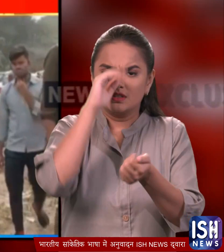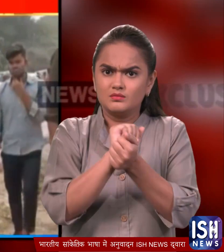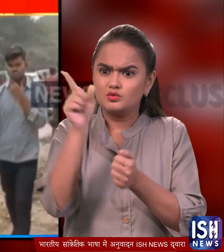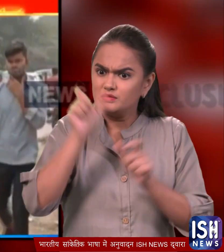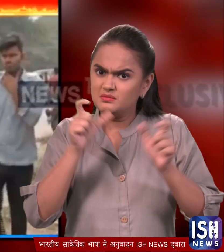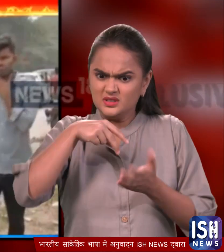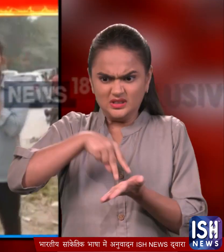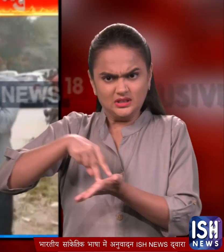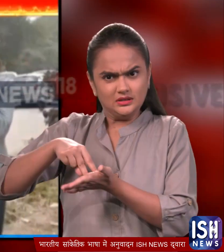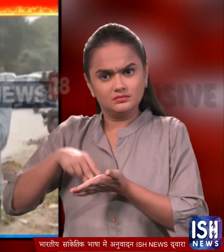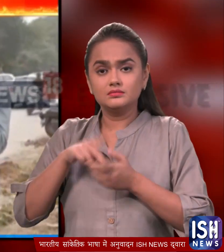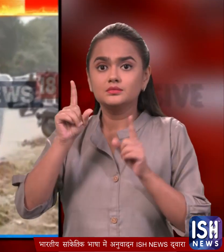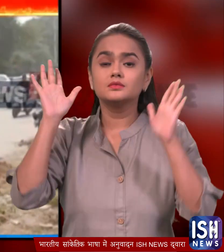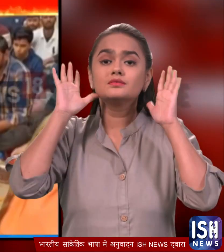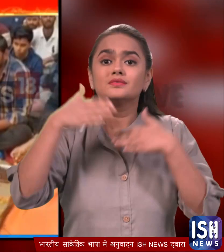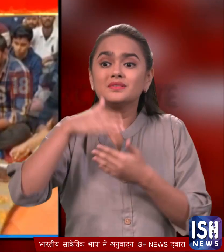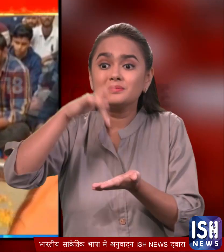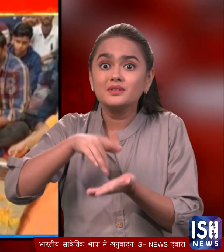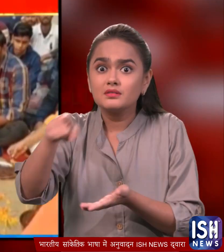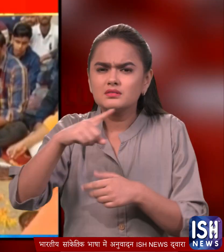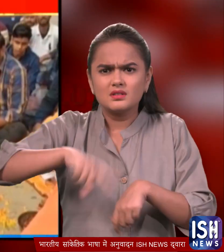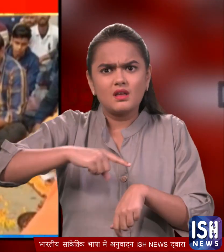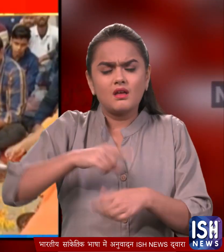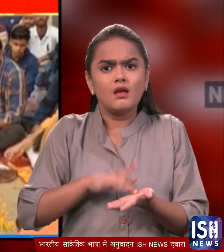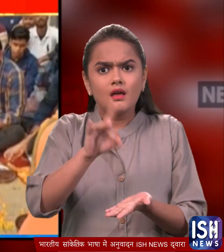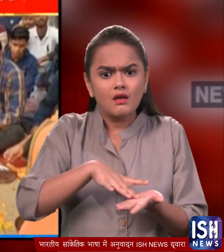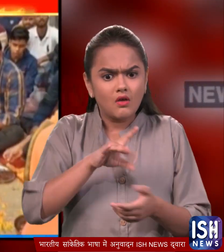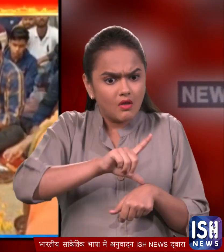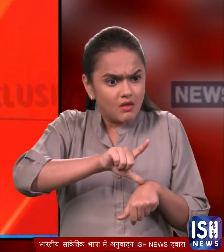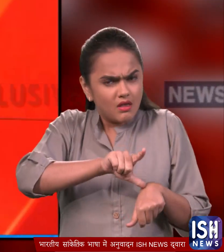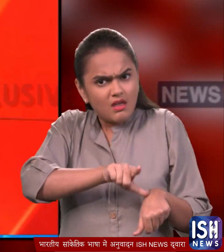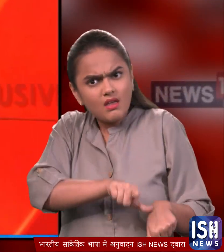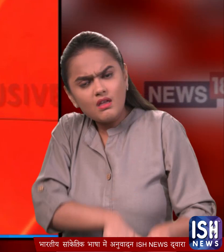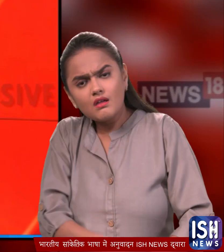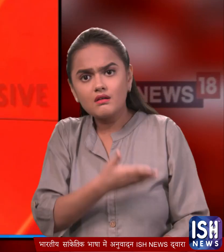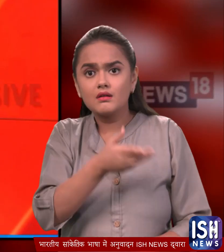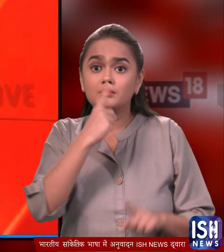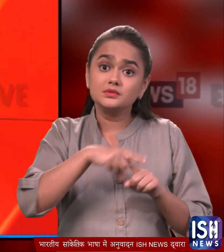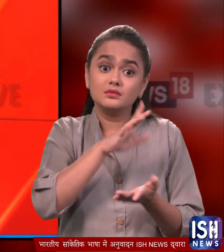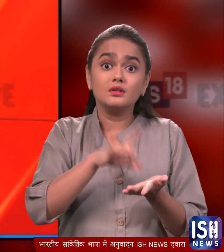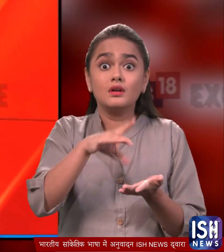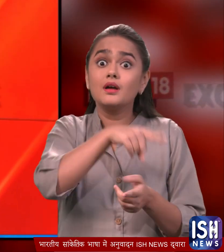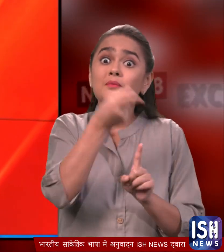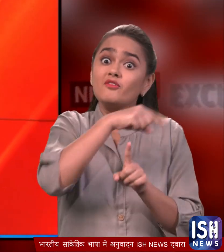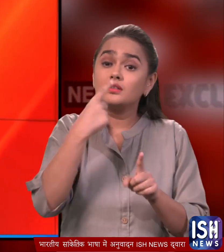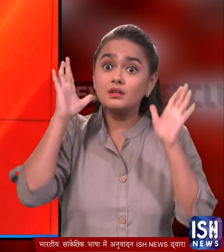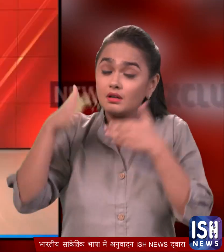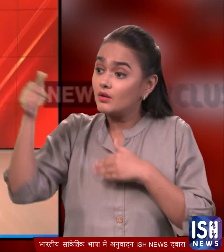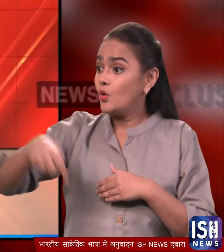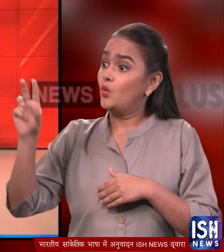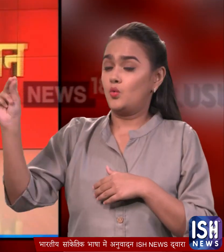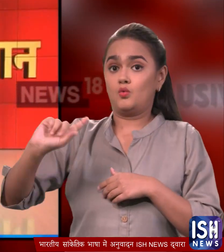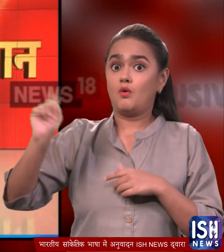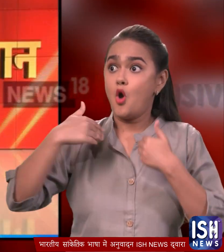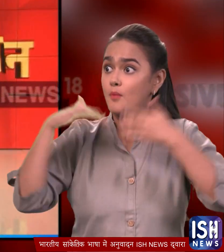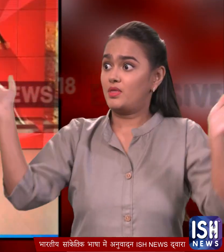पुलिस की भारी मौजूदगी के बीच नमाज वाली जगह पर बहुत देर तक हवन होता रहा और हवन कर रहे सभी लोगों ने खुले में नमाज पढ़ने का विरोध